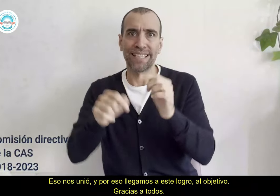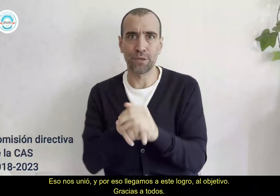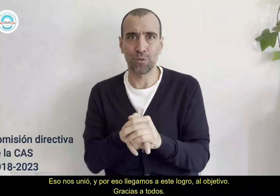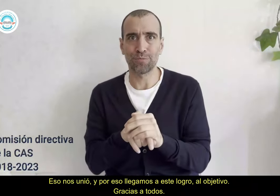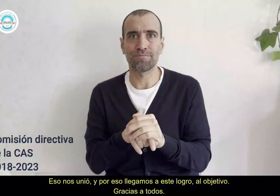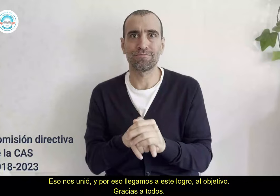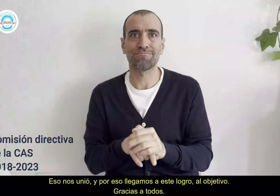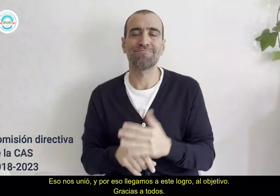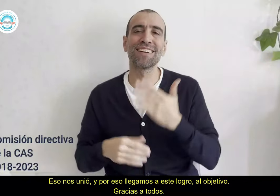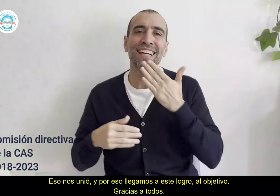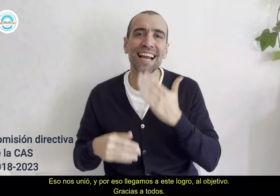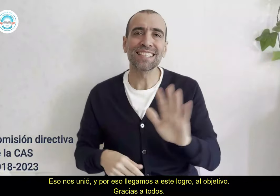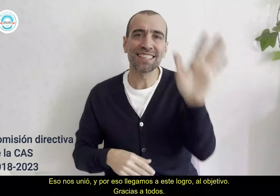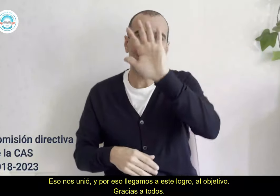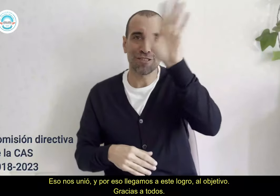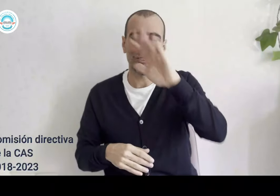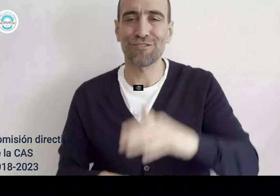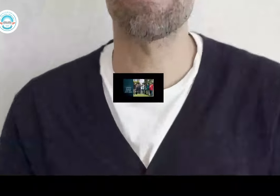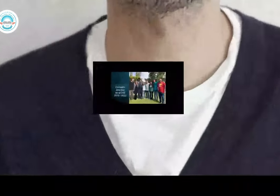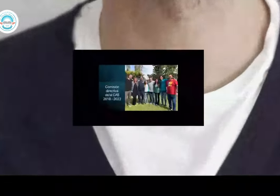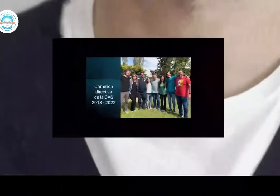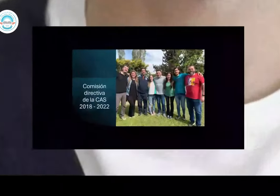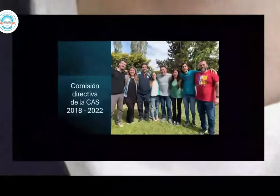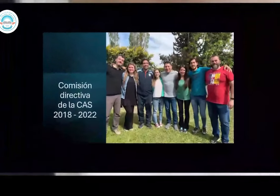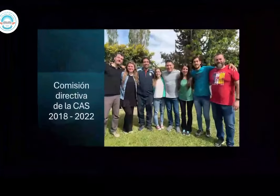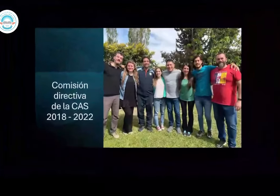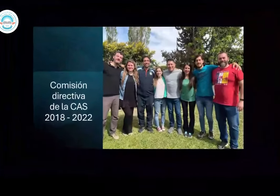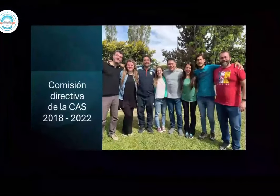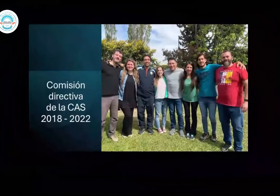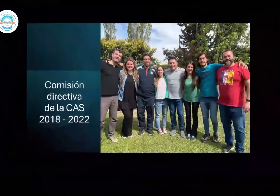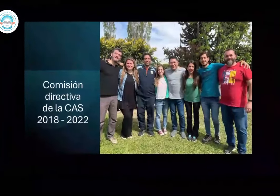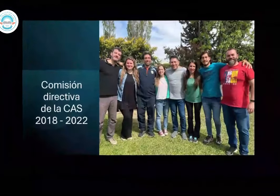este logro, al objetivo. Gracias a todos.